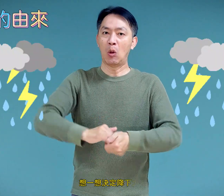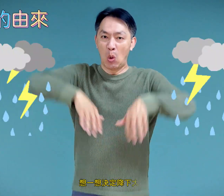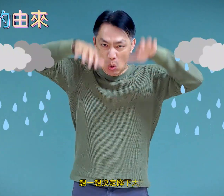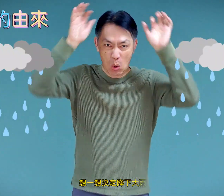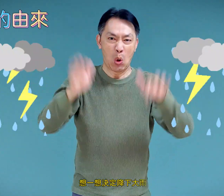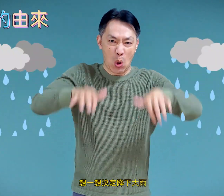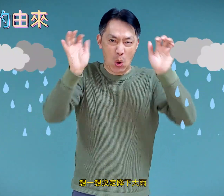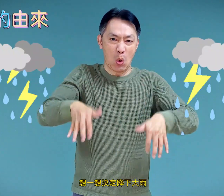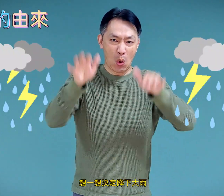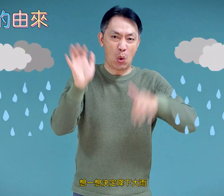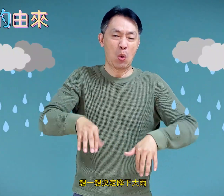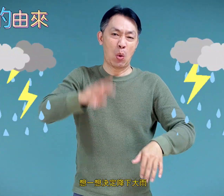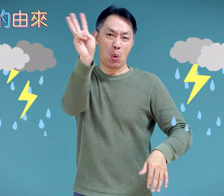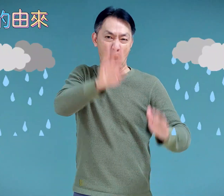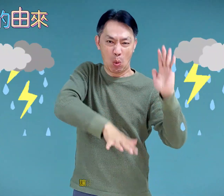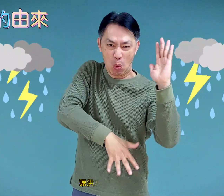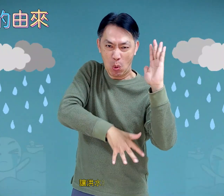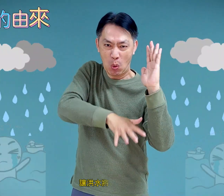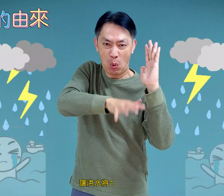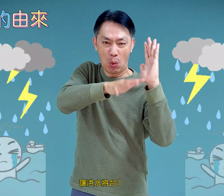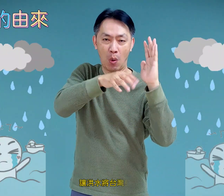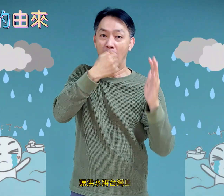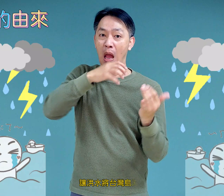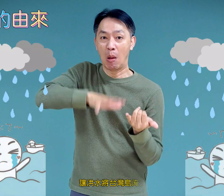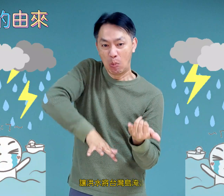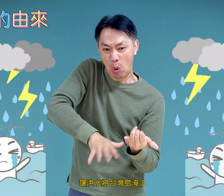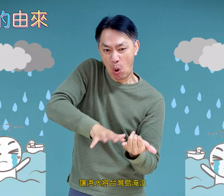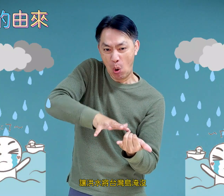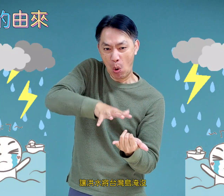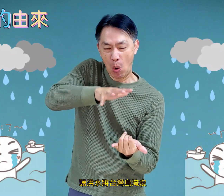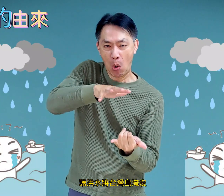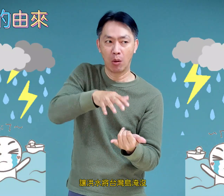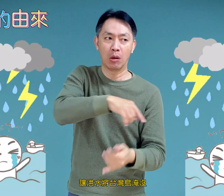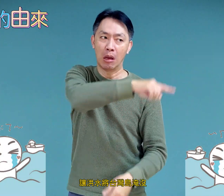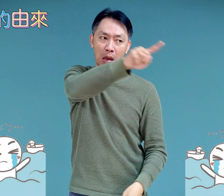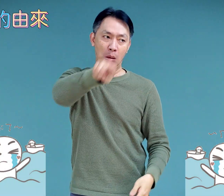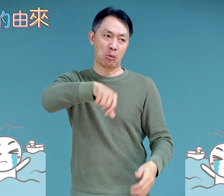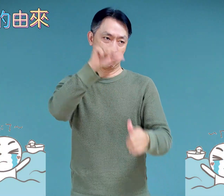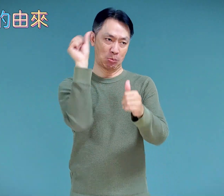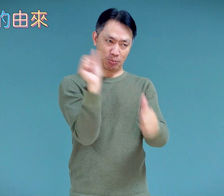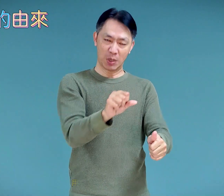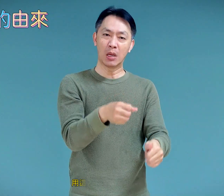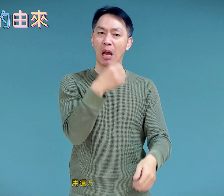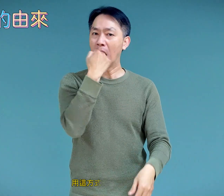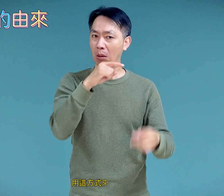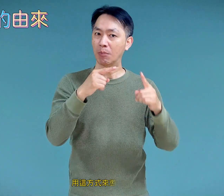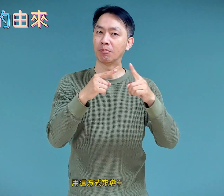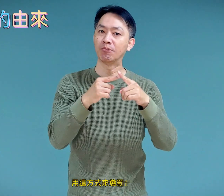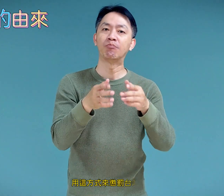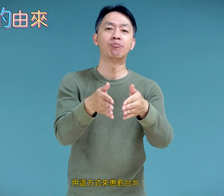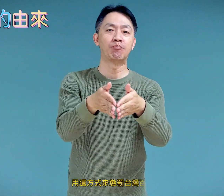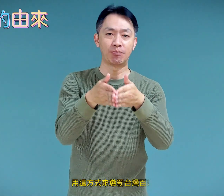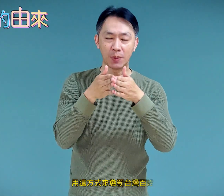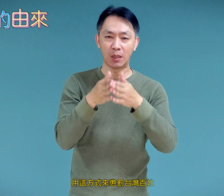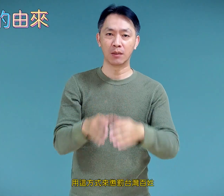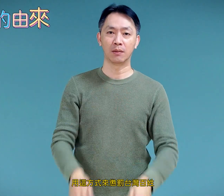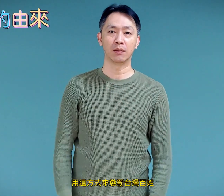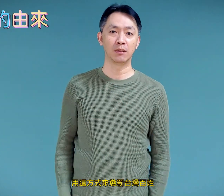降下大雨，让洪水将台湾岛淹没，用这方式来惩罚台湾百